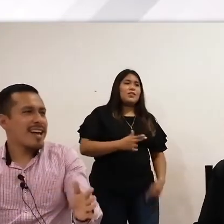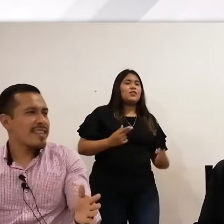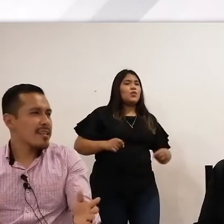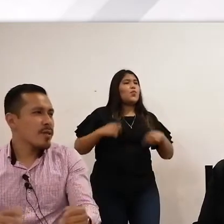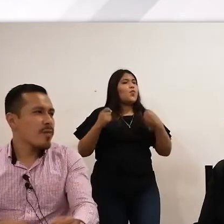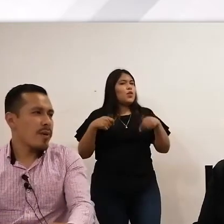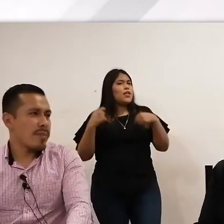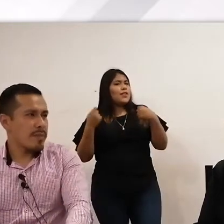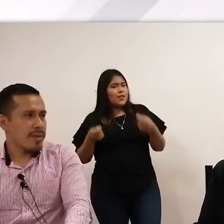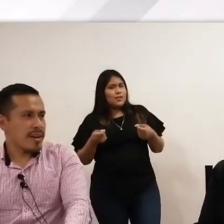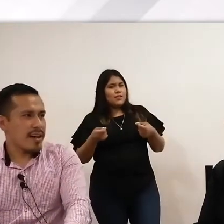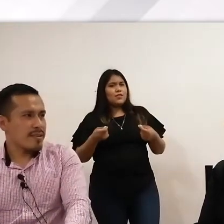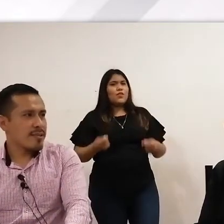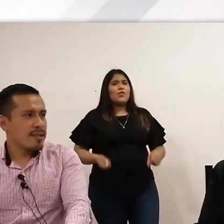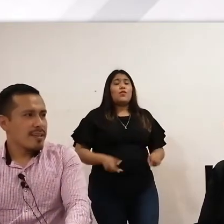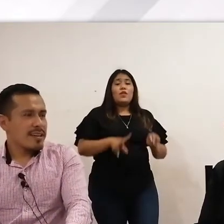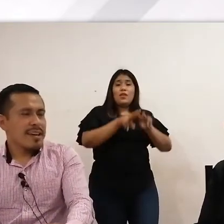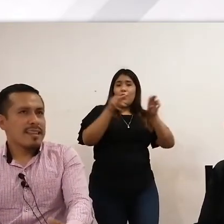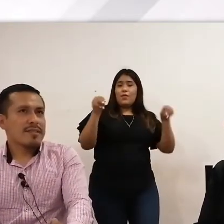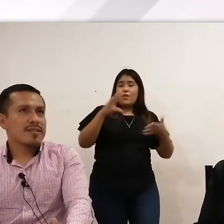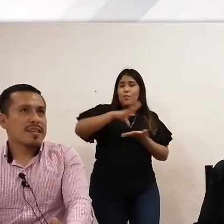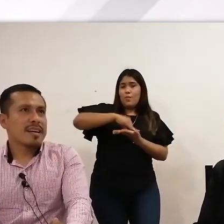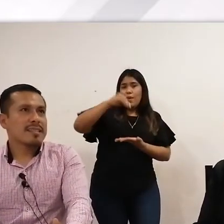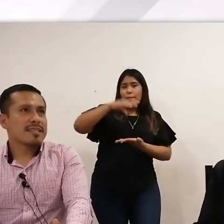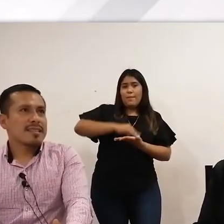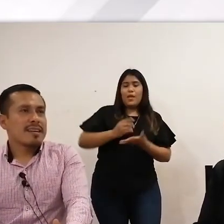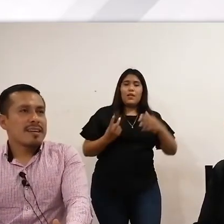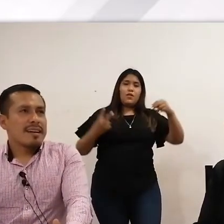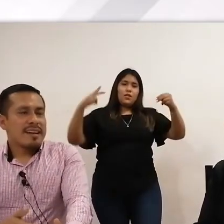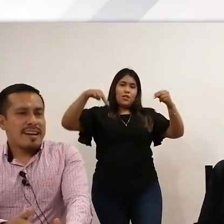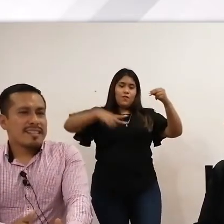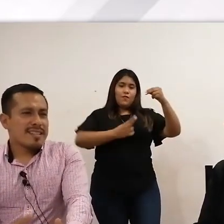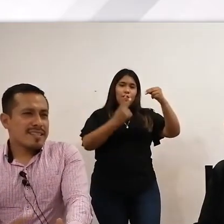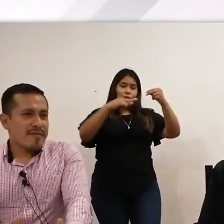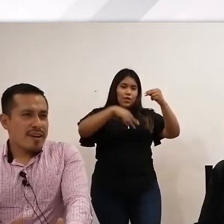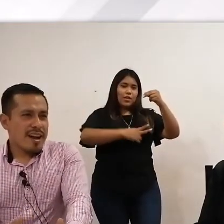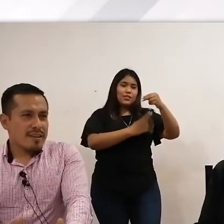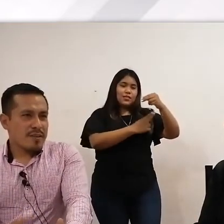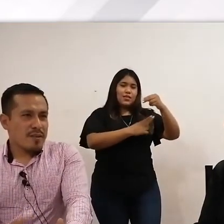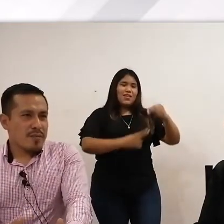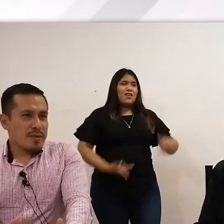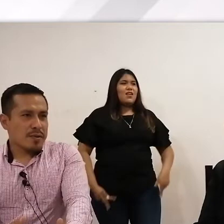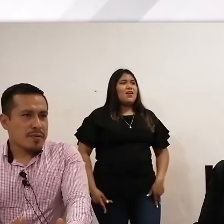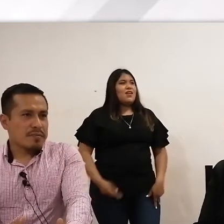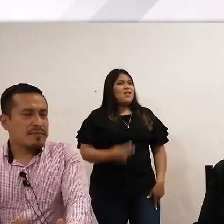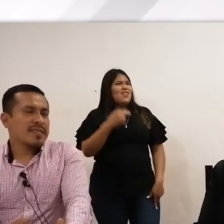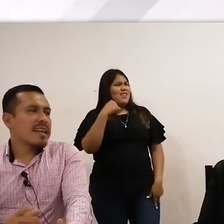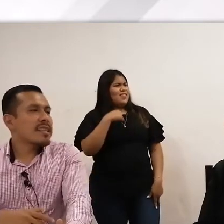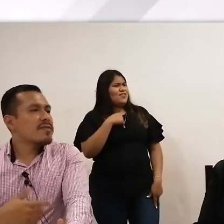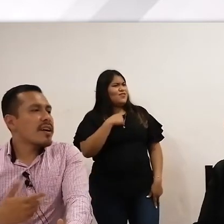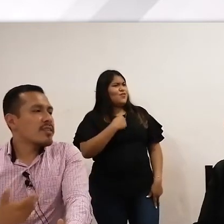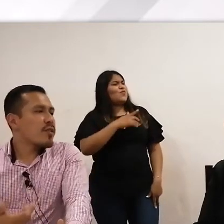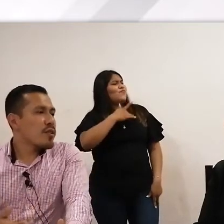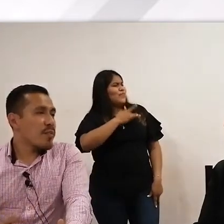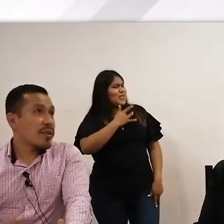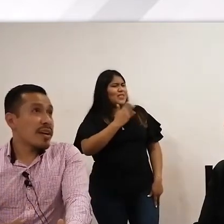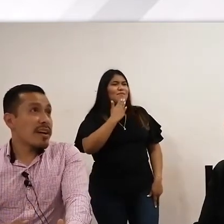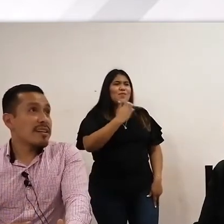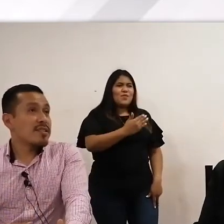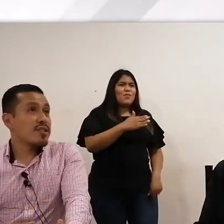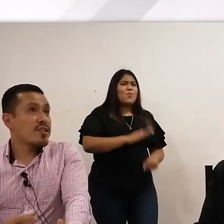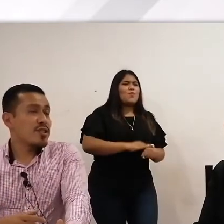altares grandes con papel picado. Entonces, esto sí fue algo como